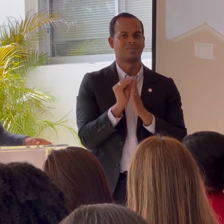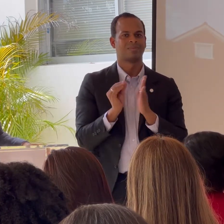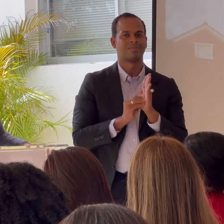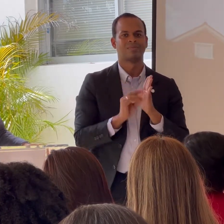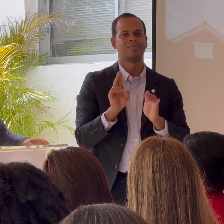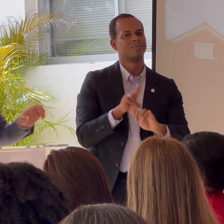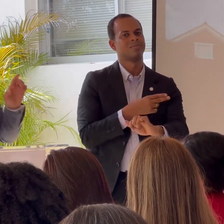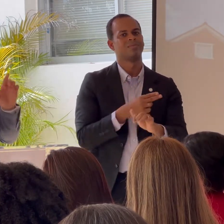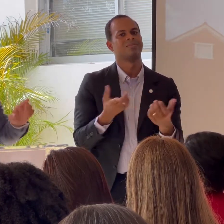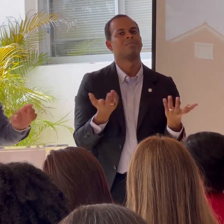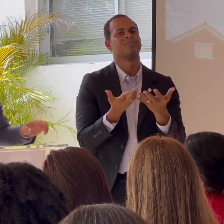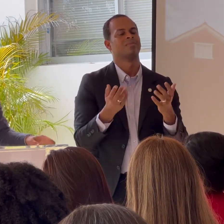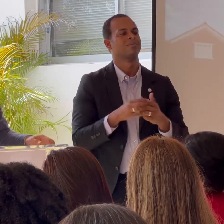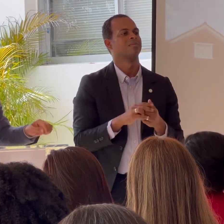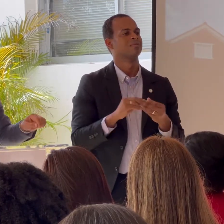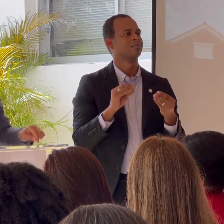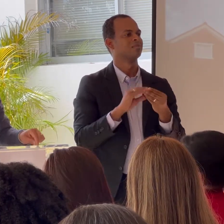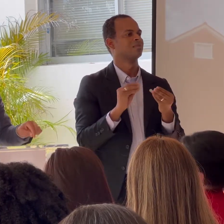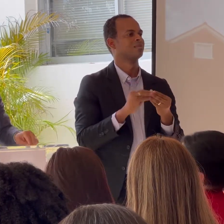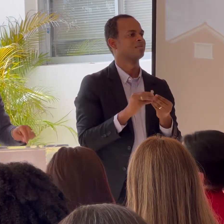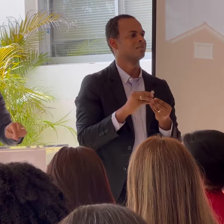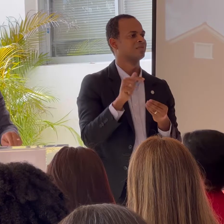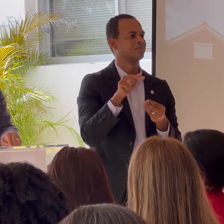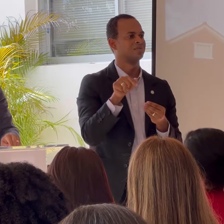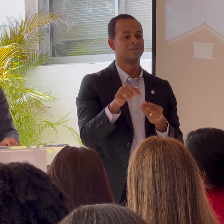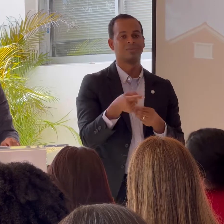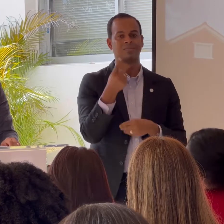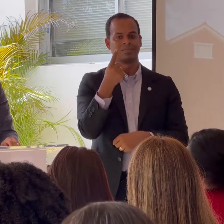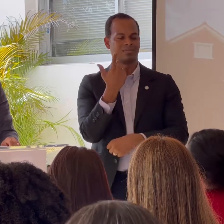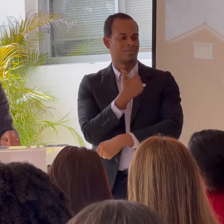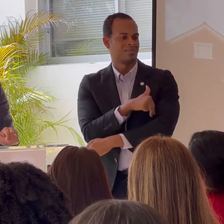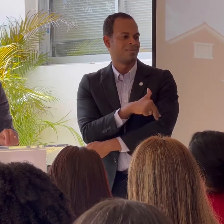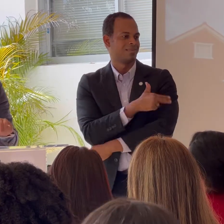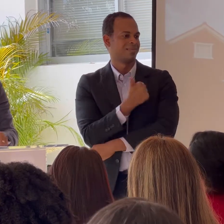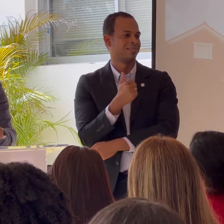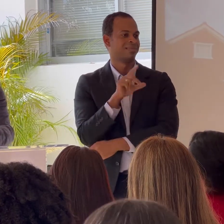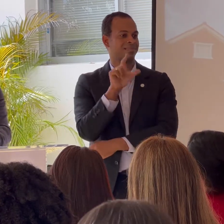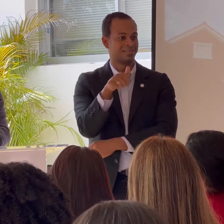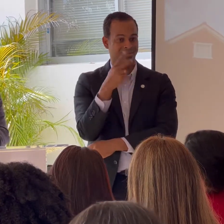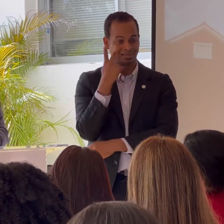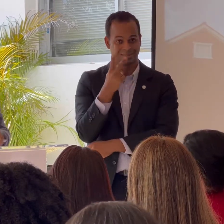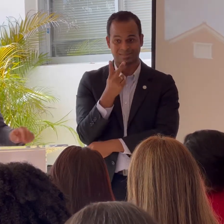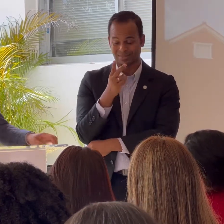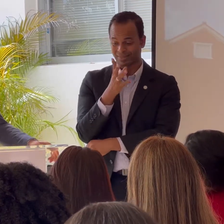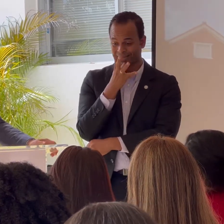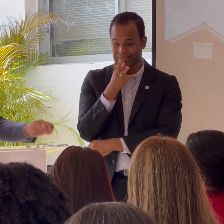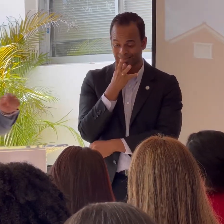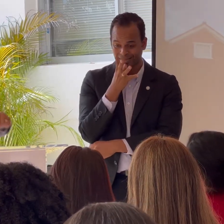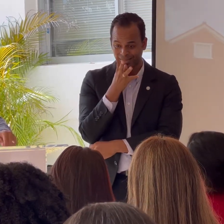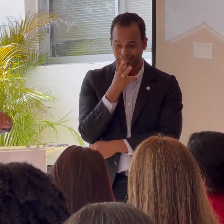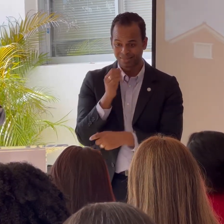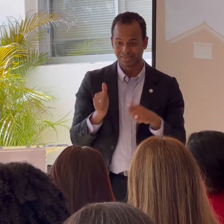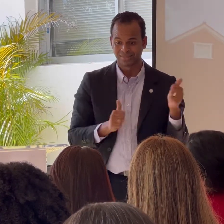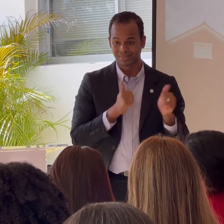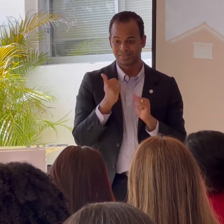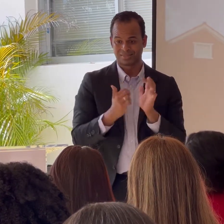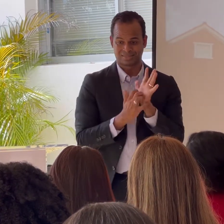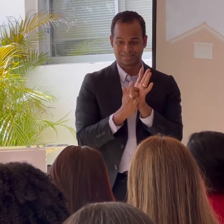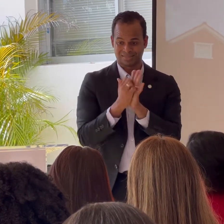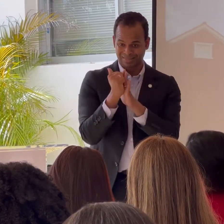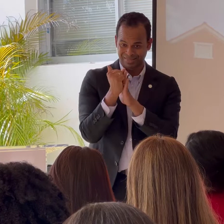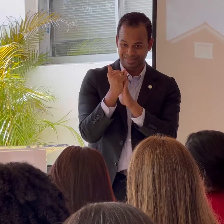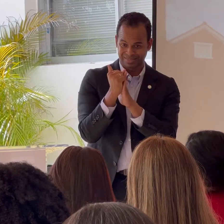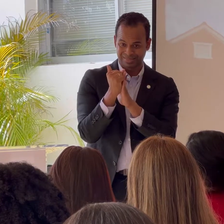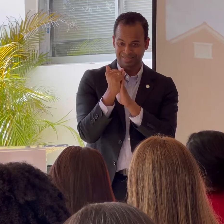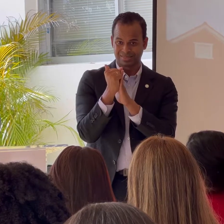himno. Y él empieza diciendo que saliendo de un hospital, después de ver a mi mamá luchando contra un